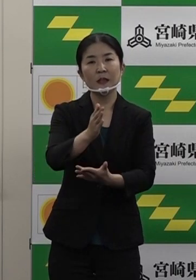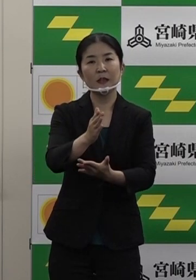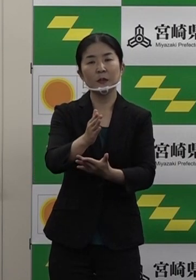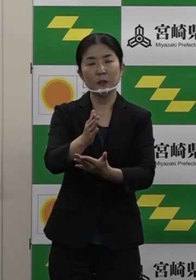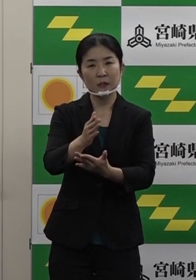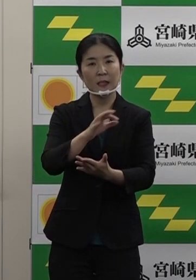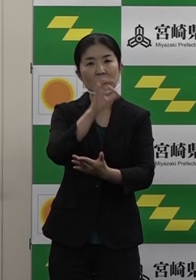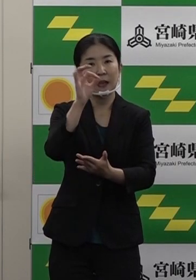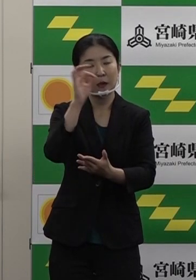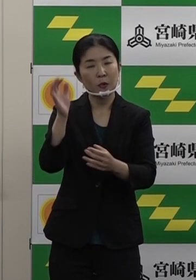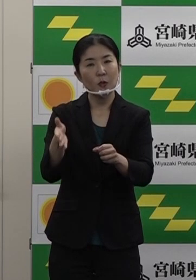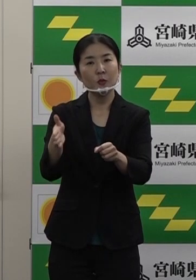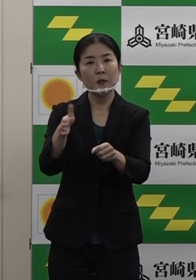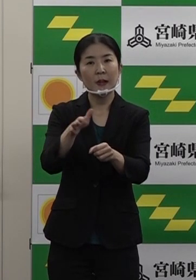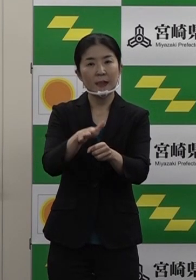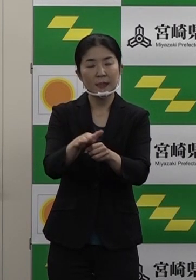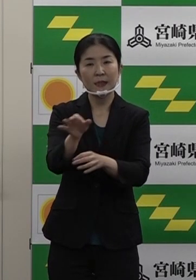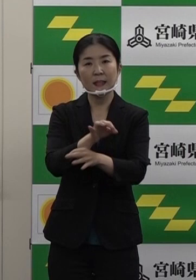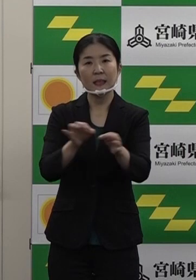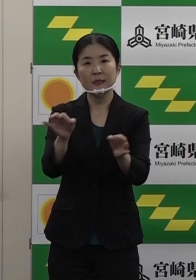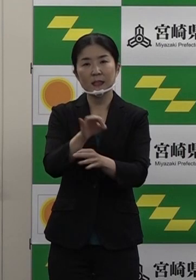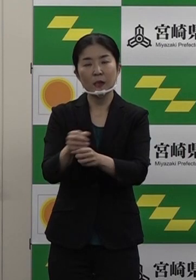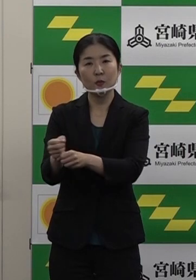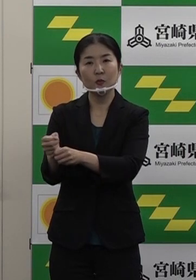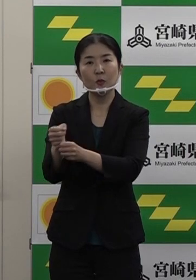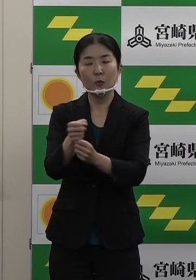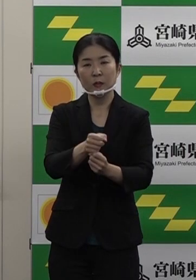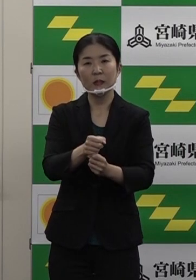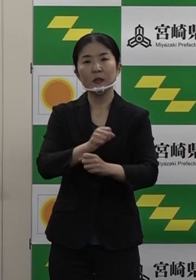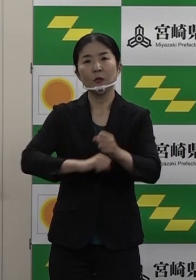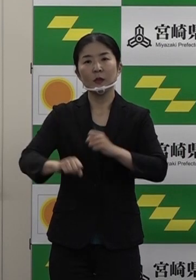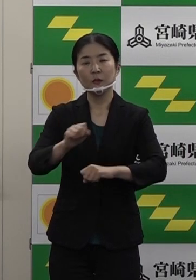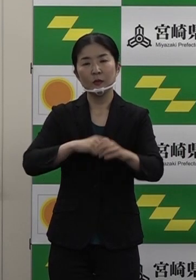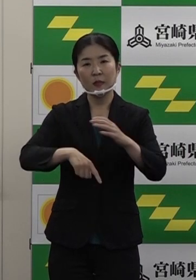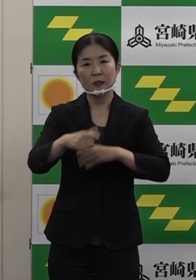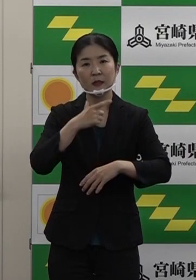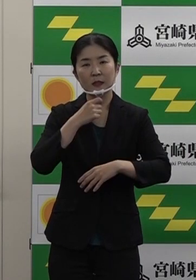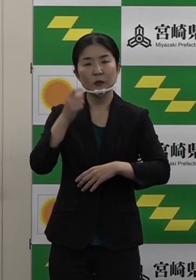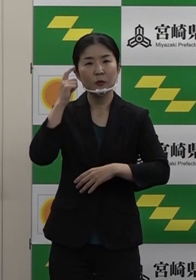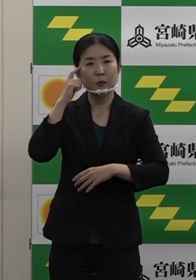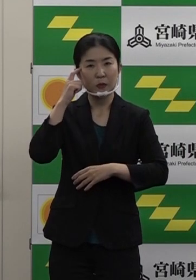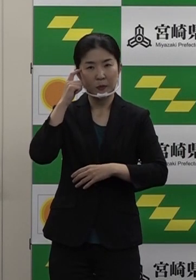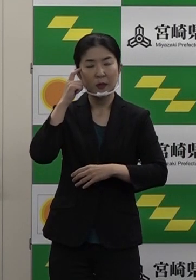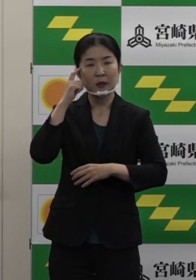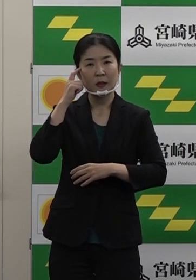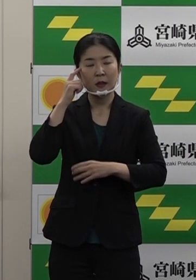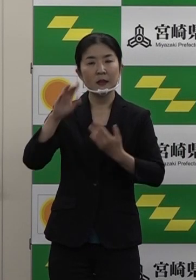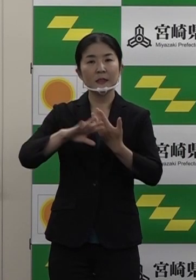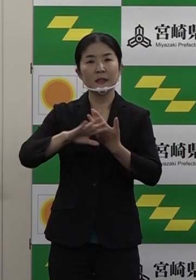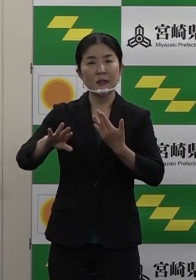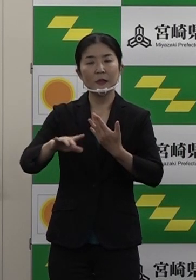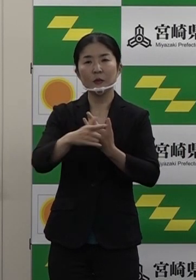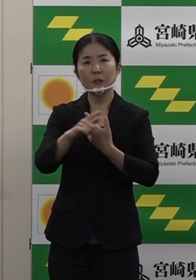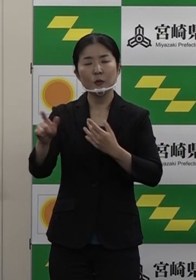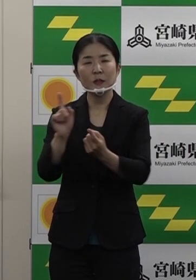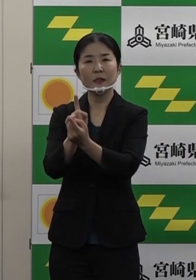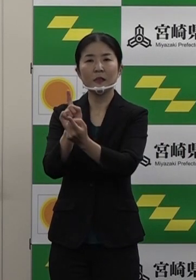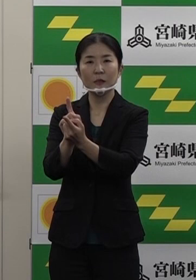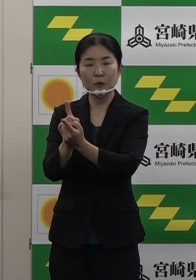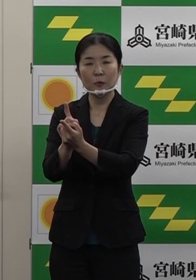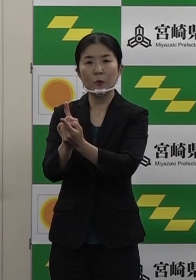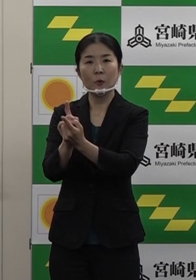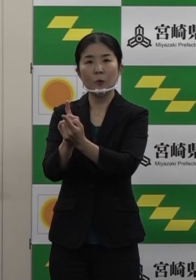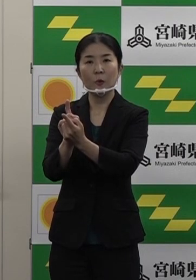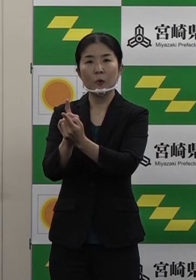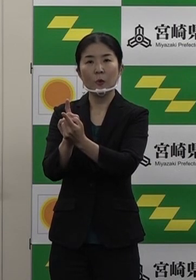を踏まえた経済復興に取り組んでいきたいというふうに考えておりますし、それ以外のさまざまな対策というの